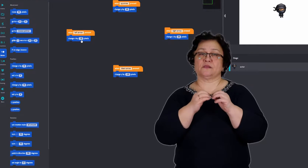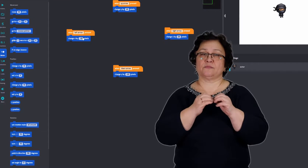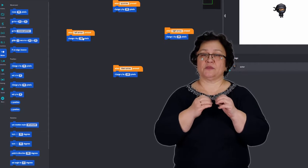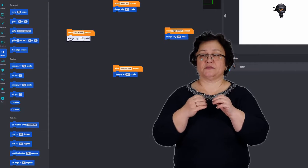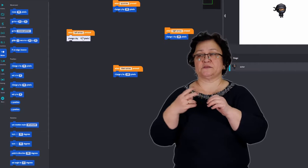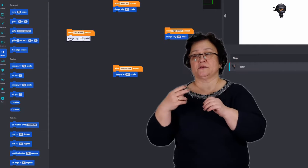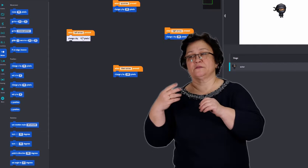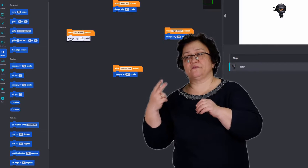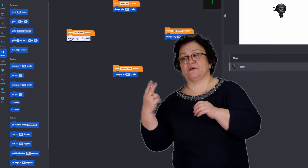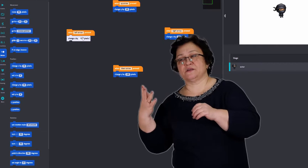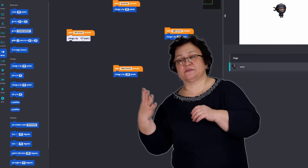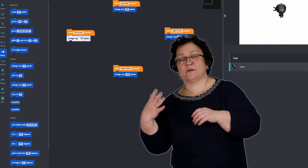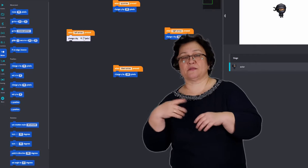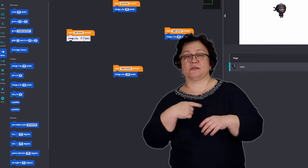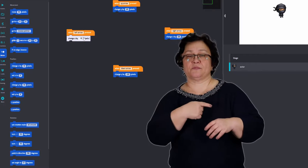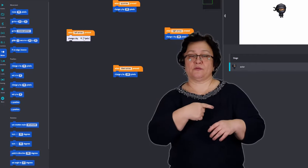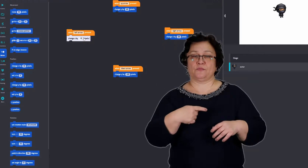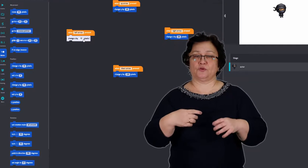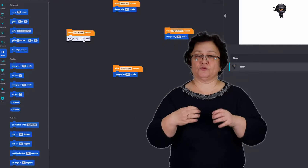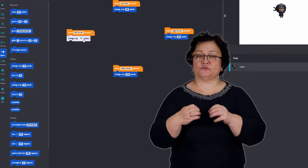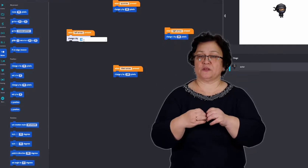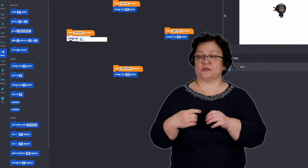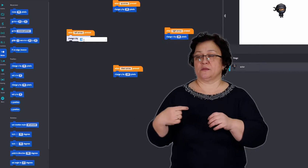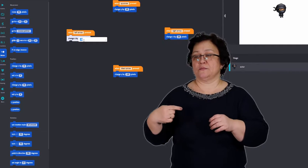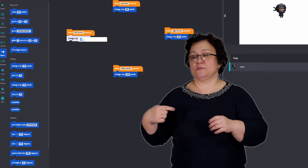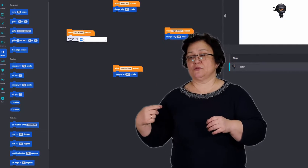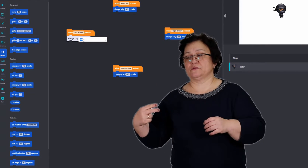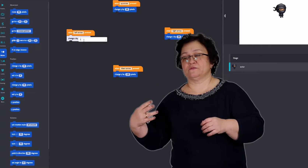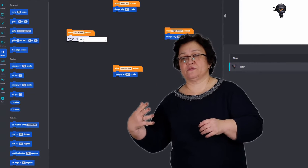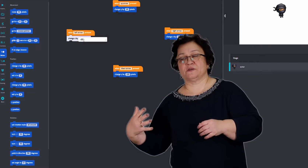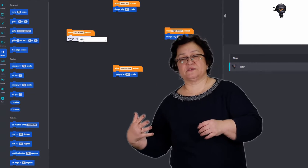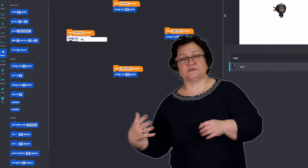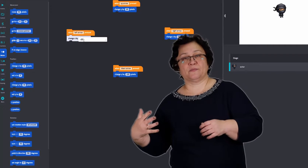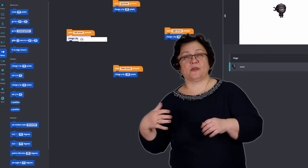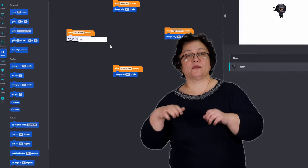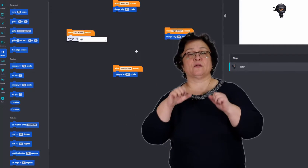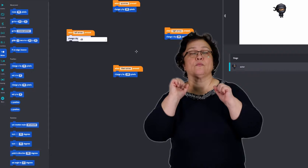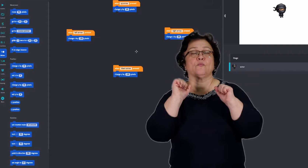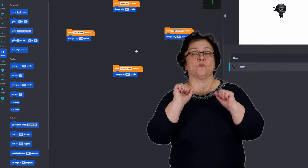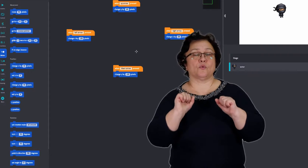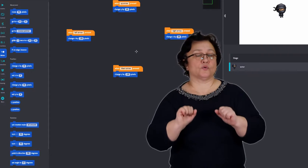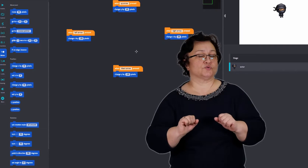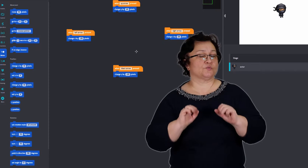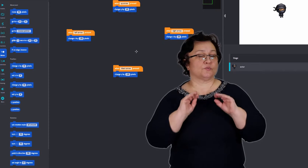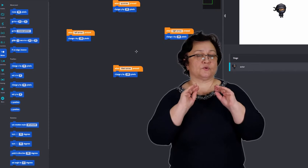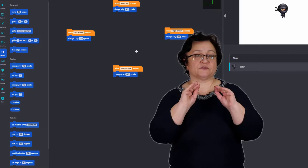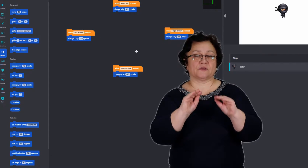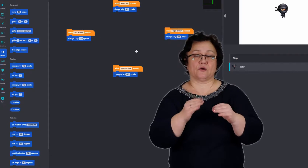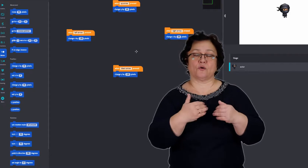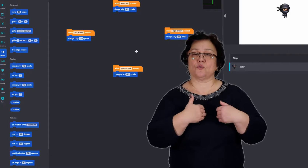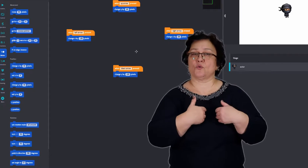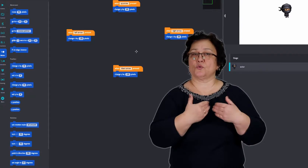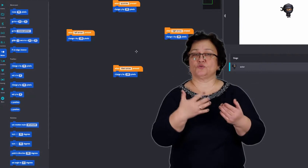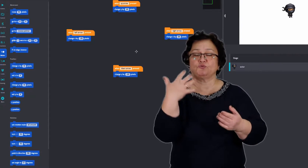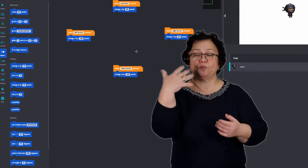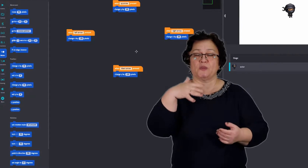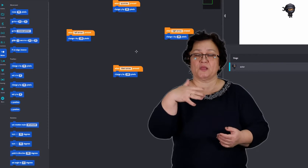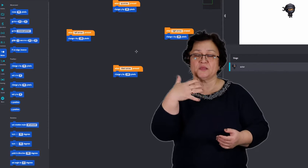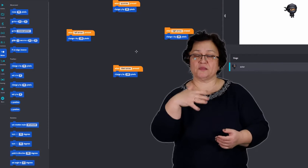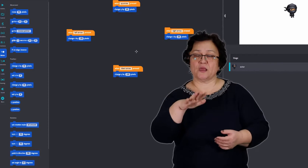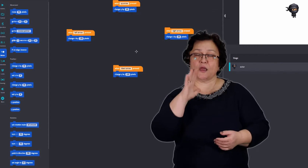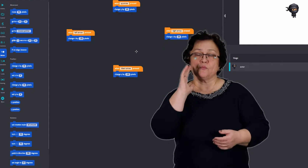мінус 10, там мінус 25. Можеш поставити хоч 50, але буде виглядати так, наче